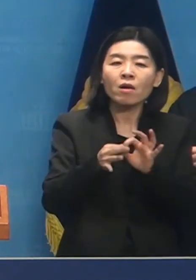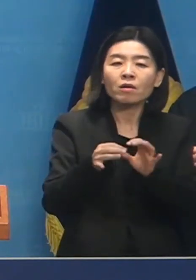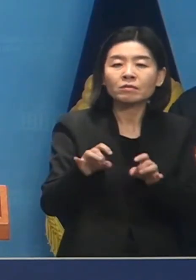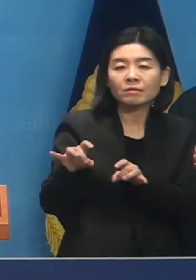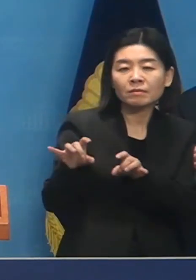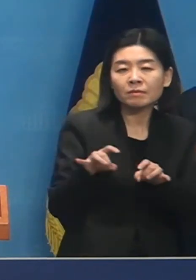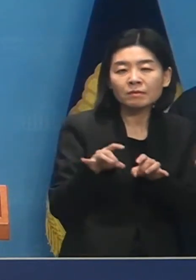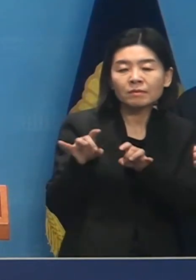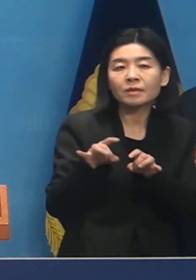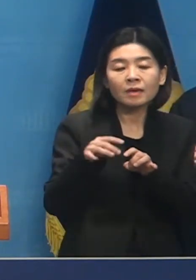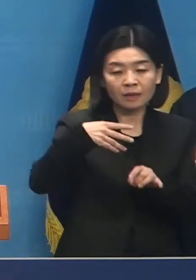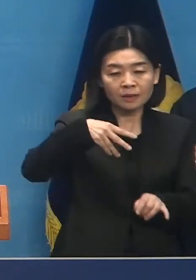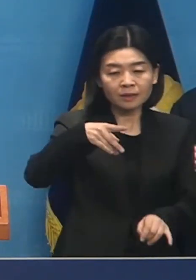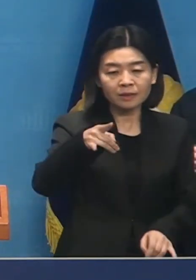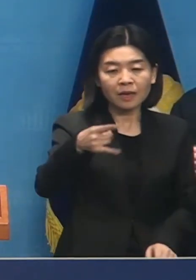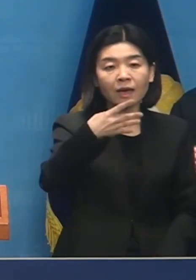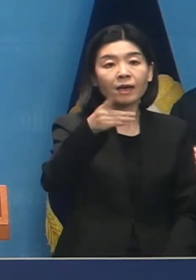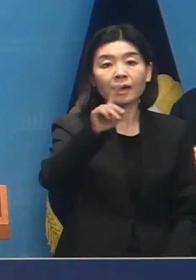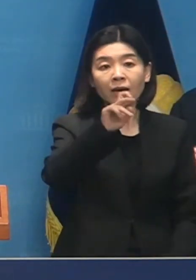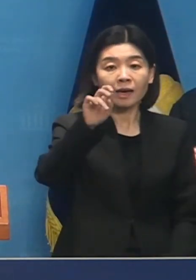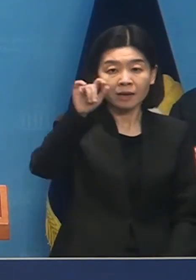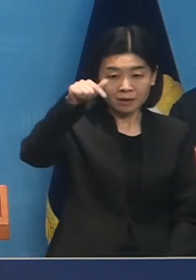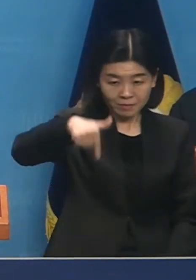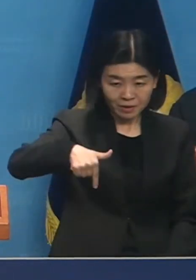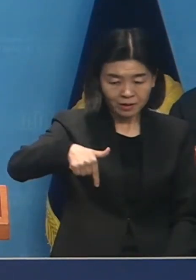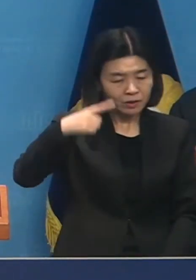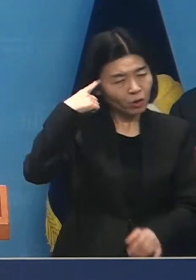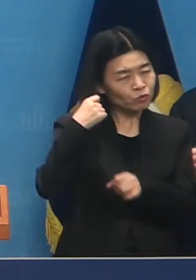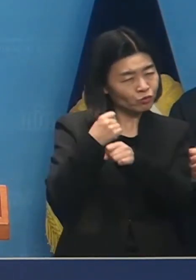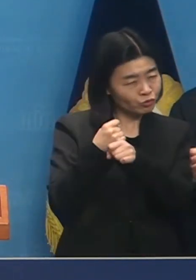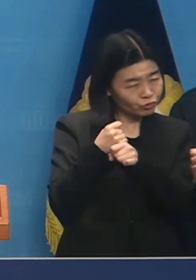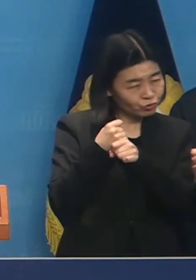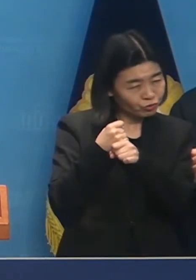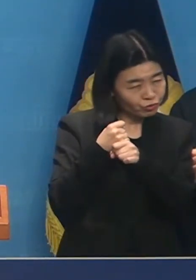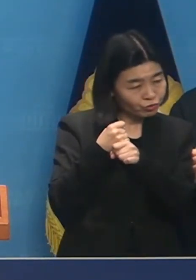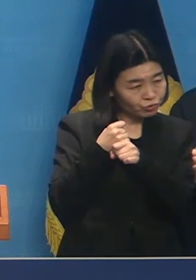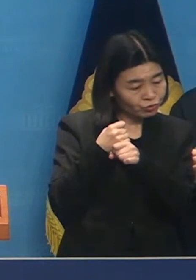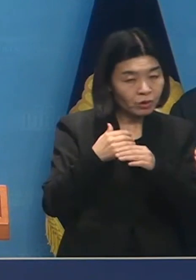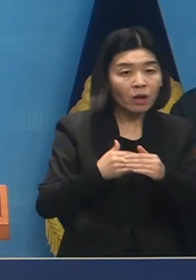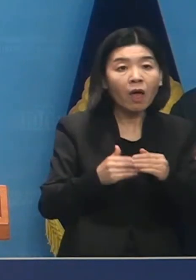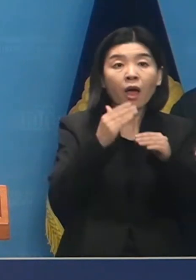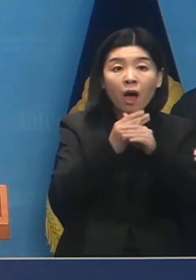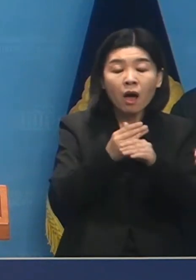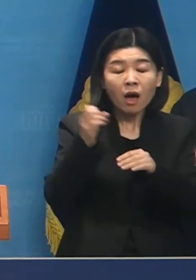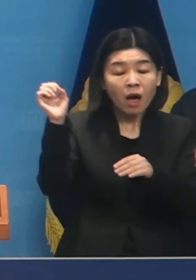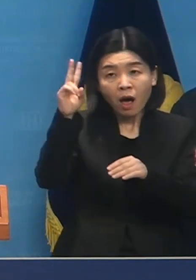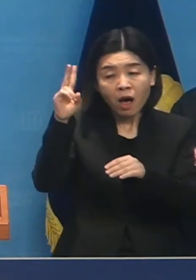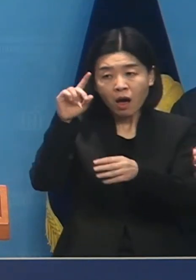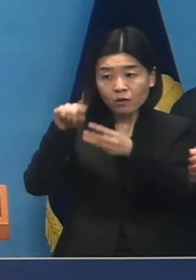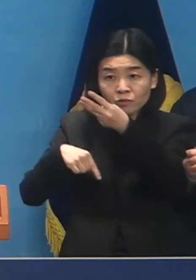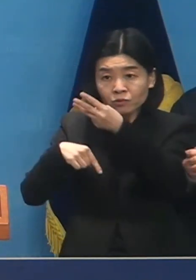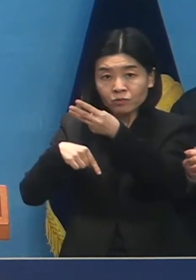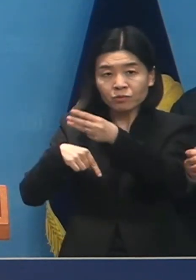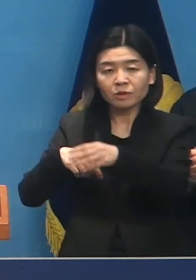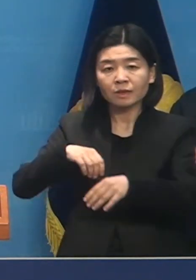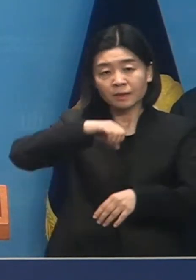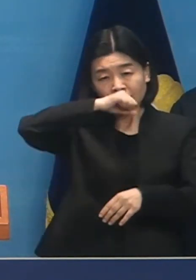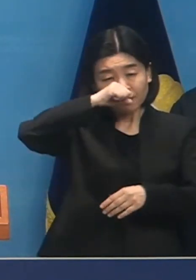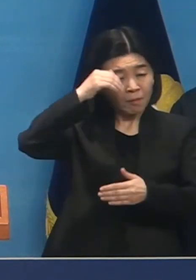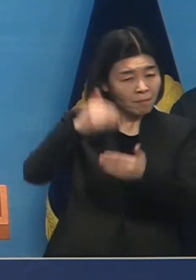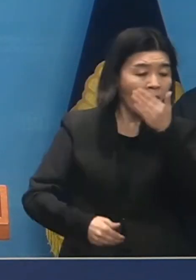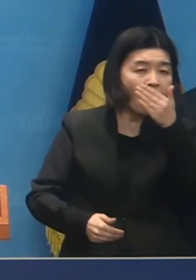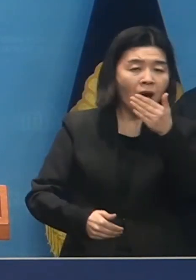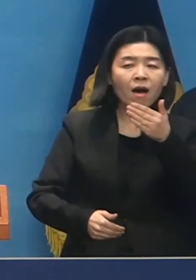대한 부분들을 R&D를 수행을 하고 있었습니다. 그런데 윤석열 정권에서 R&D 예산의 일방적인 삭감을